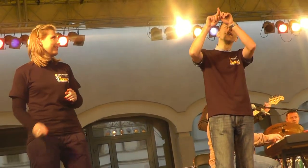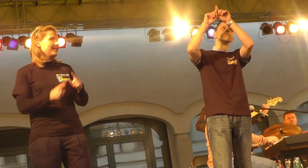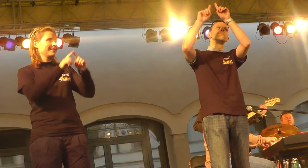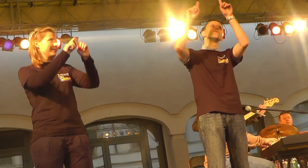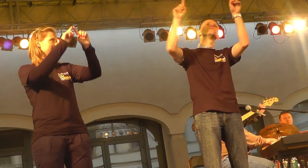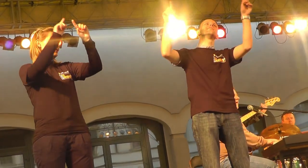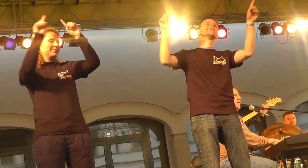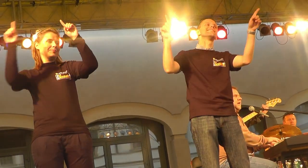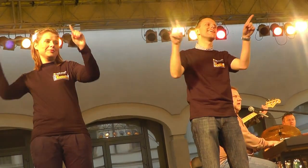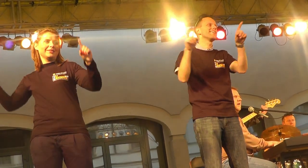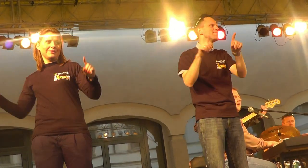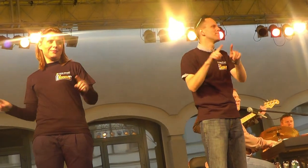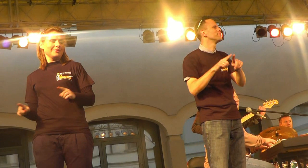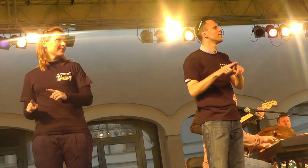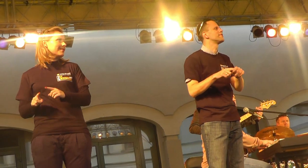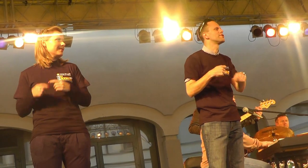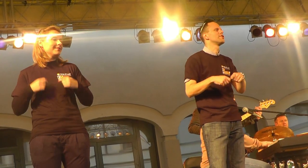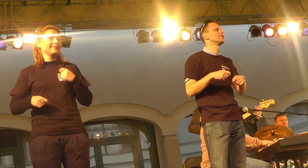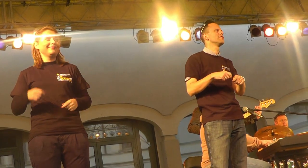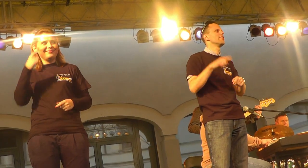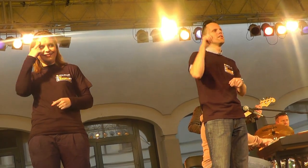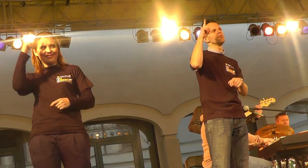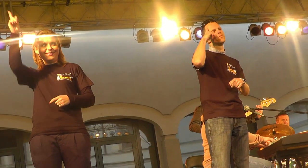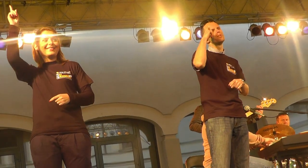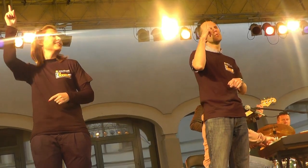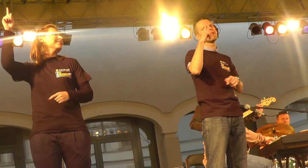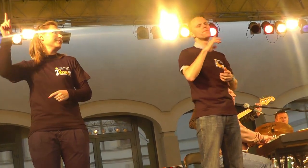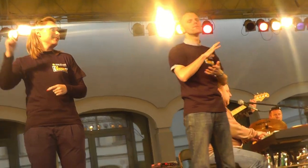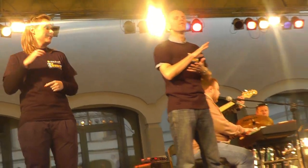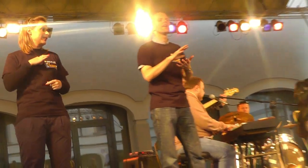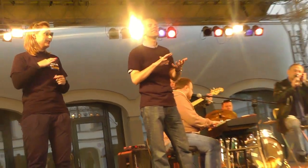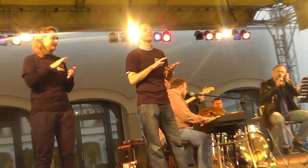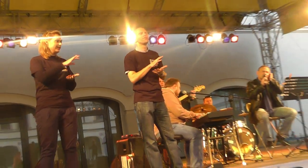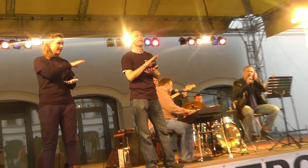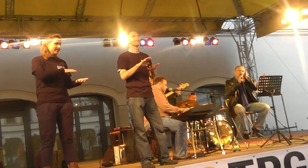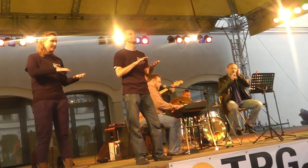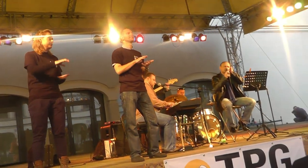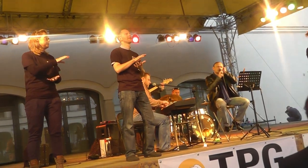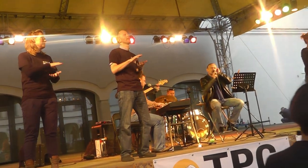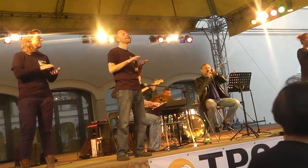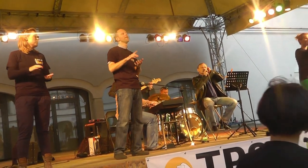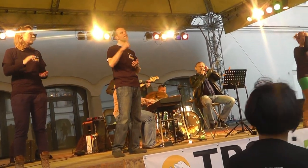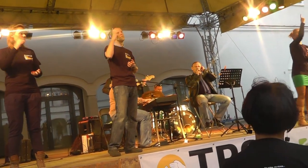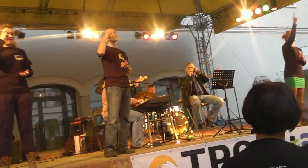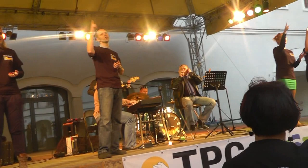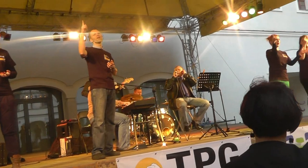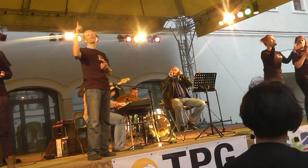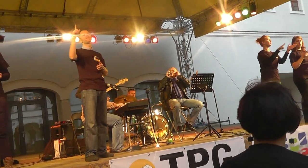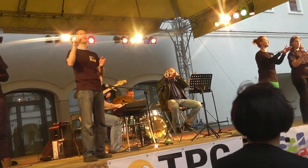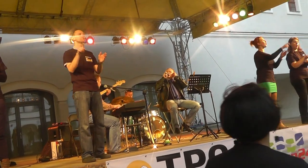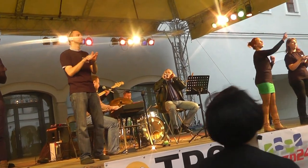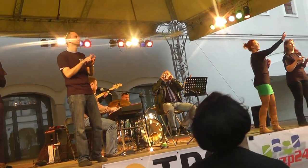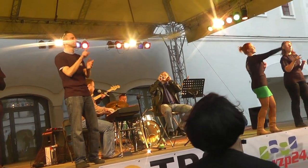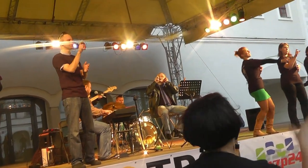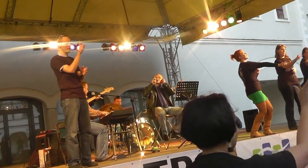dobrze południe dalekiej północy to wymyśliłem mój własny świat wymyśliłem